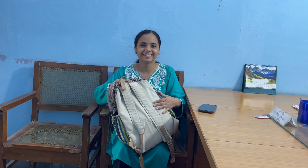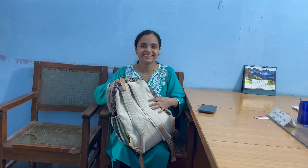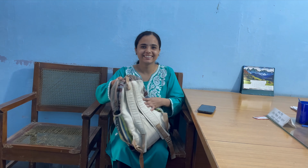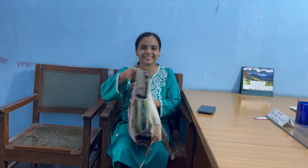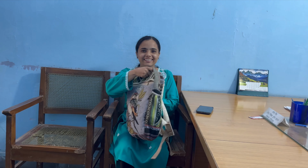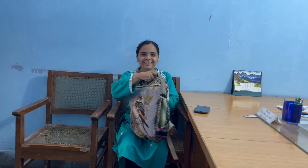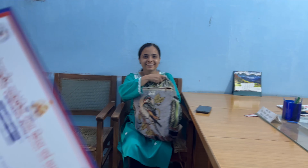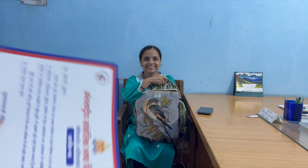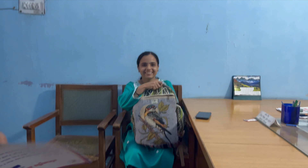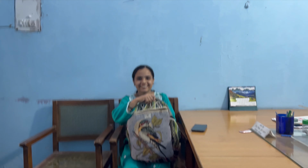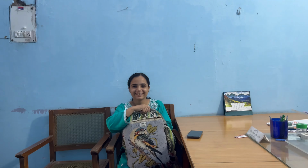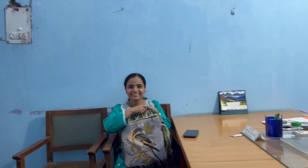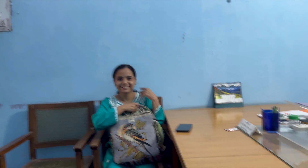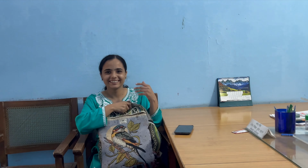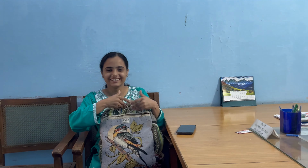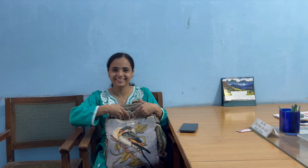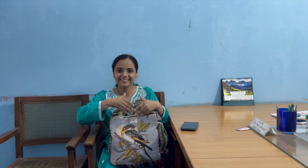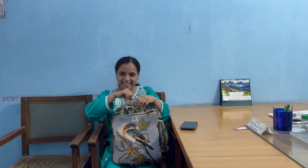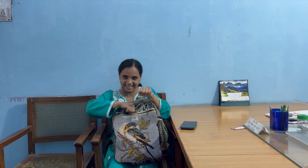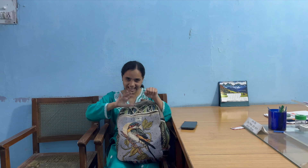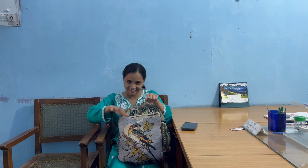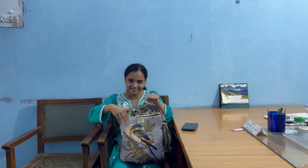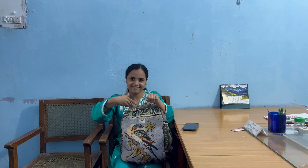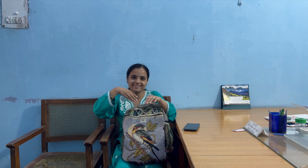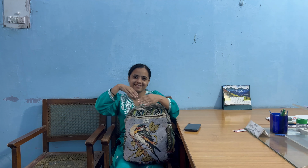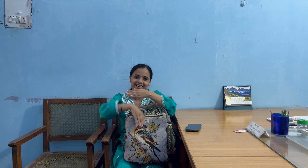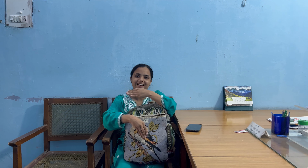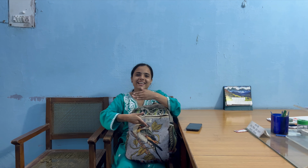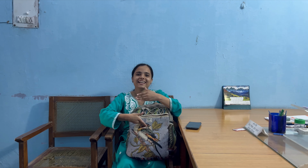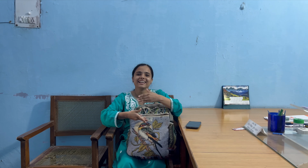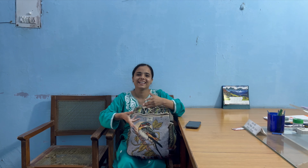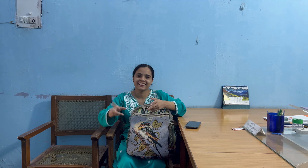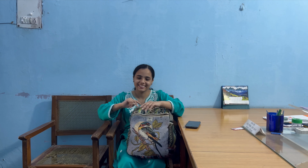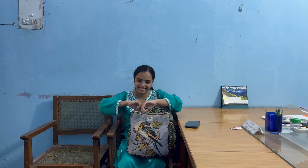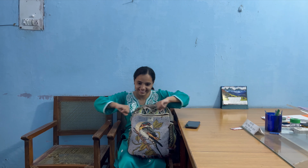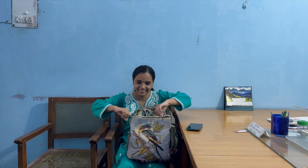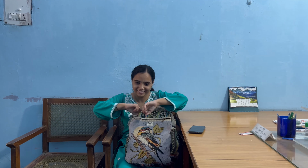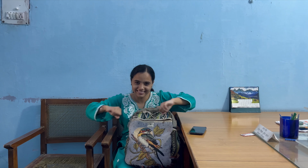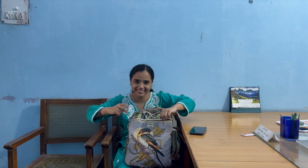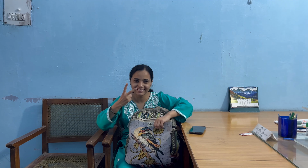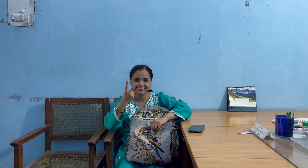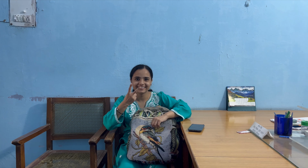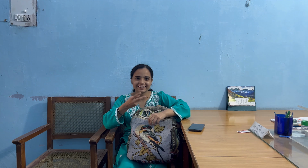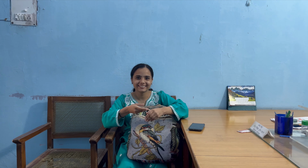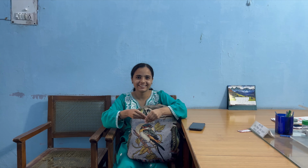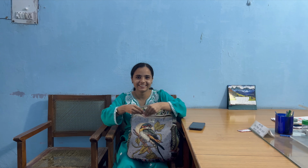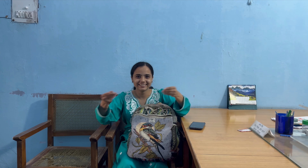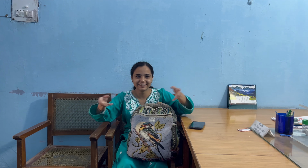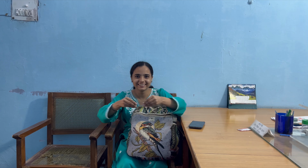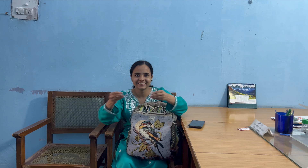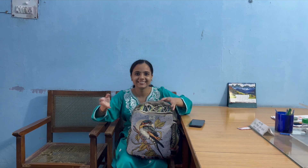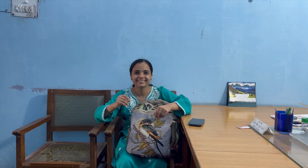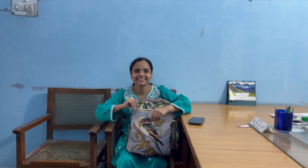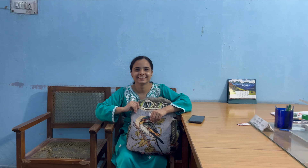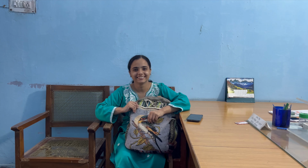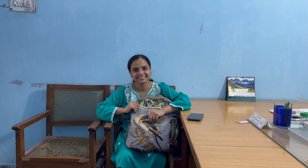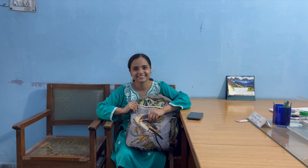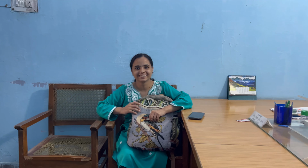बैग में रख दिया, रहने दो। चलो भाई, बैग में रख दिया उन्होंने सर्टिफिकेट, अब ढूंढना पड़ेगा, छोड़ो।